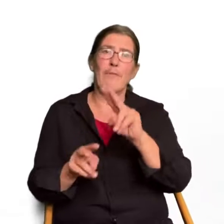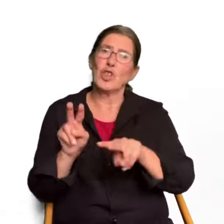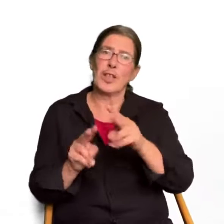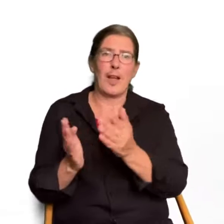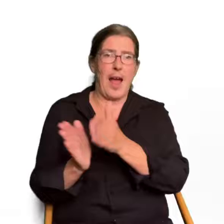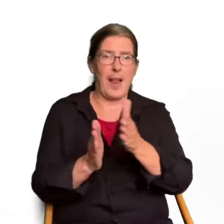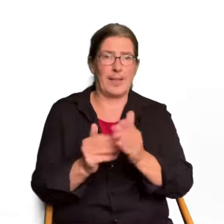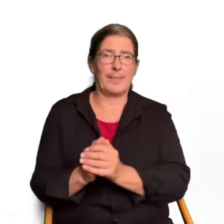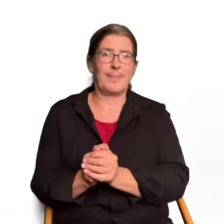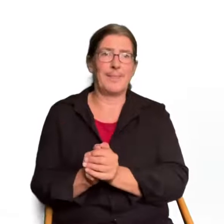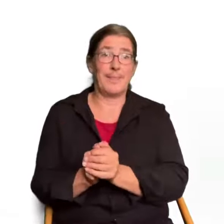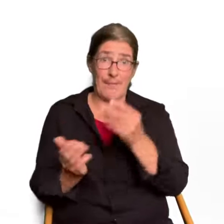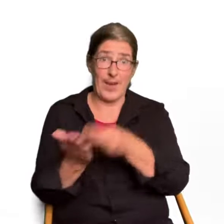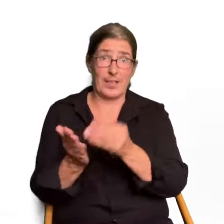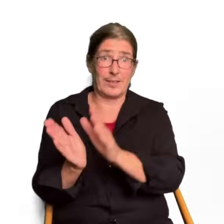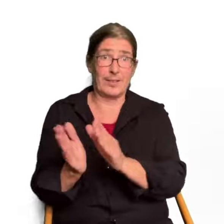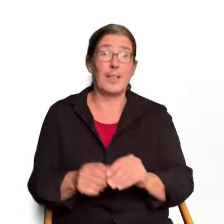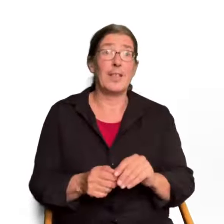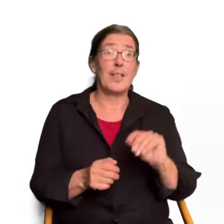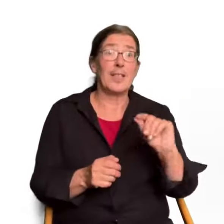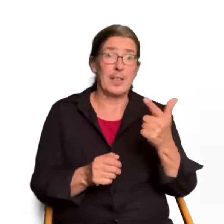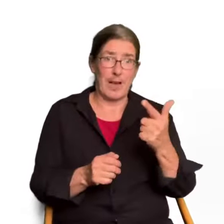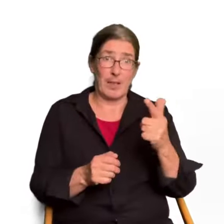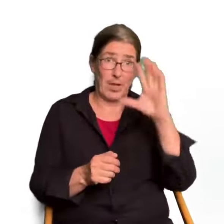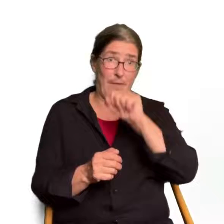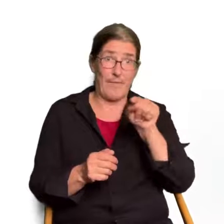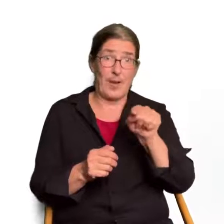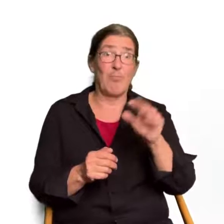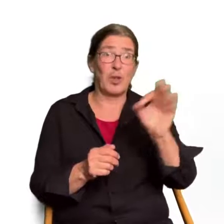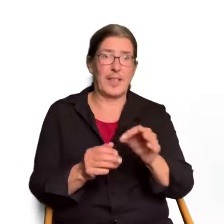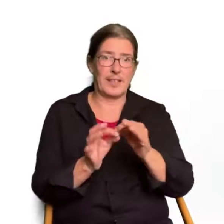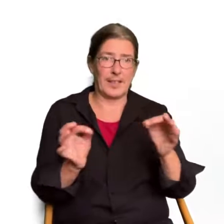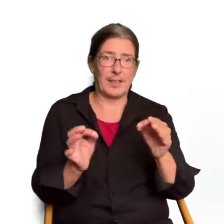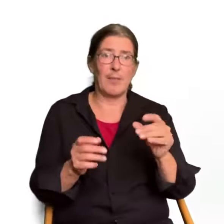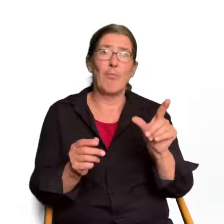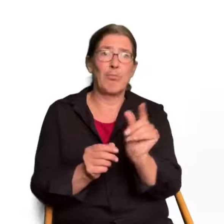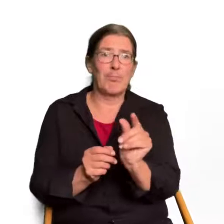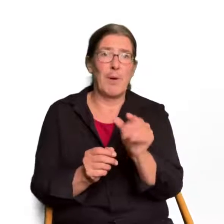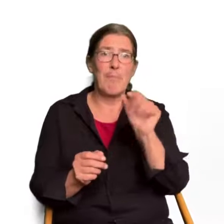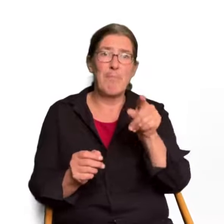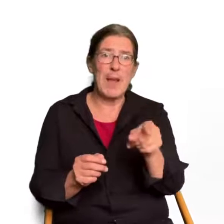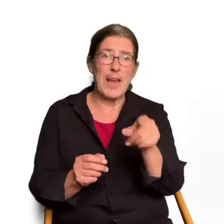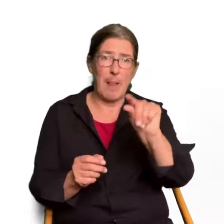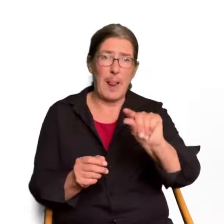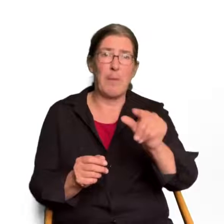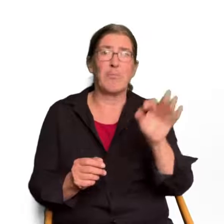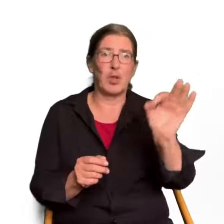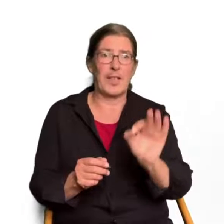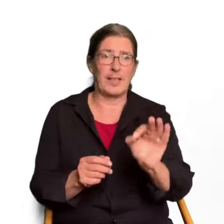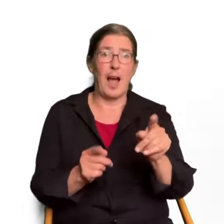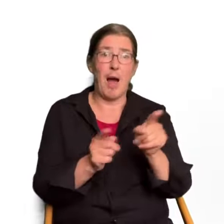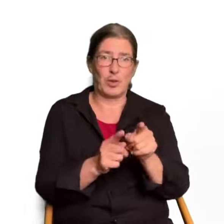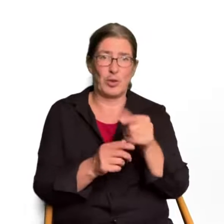Einheiten das ist der Wert der zweite Begriff ist der Prozentsatz abgekürzt kleines P Prozent